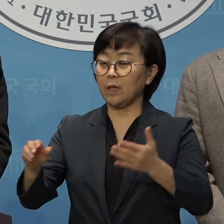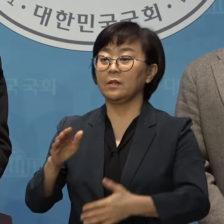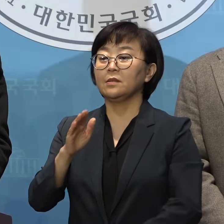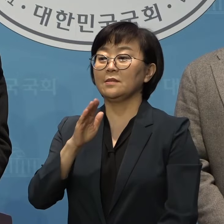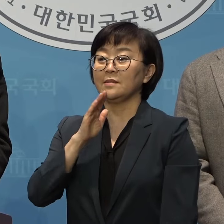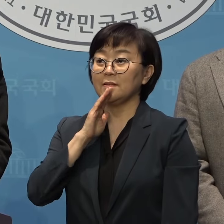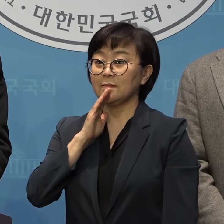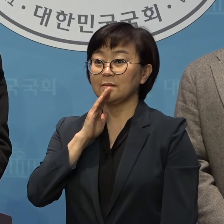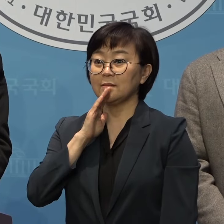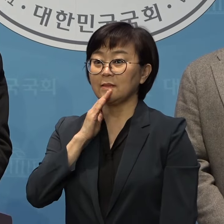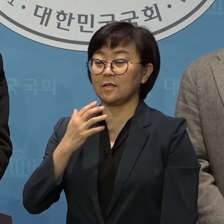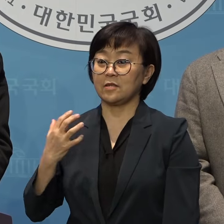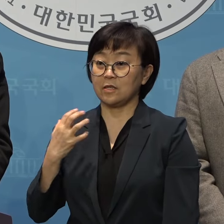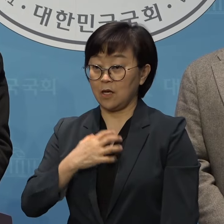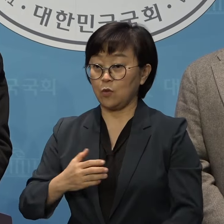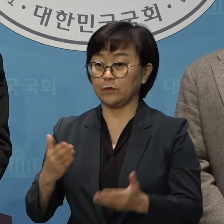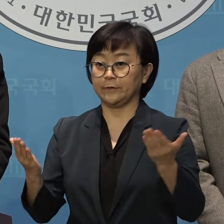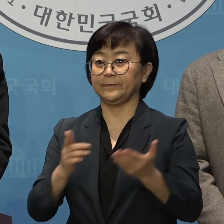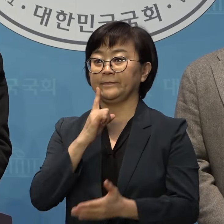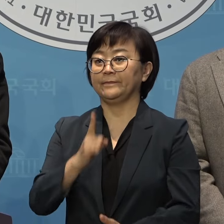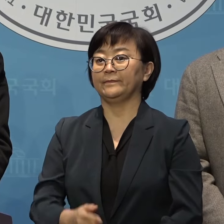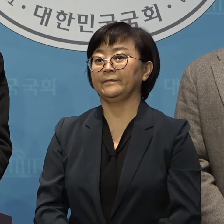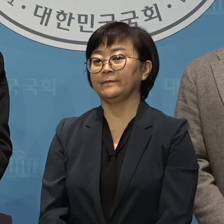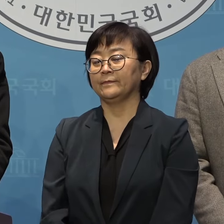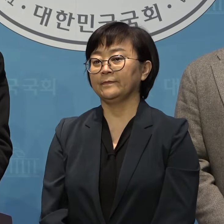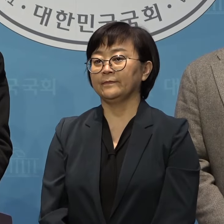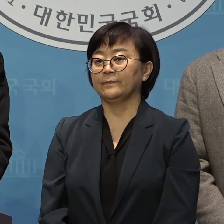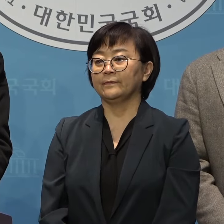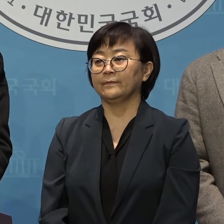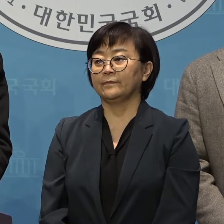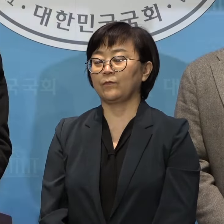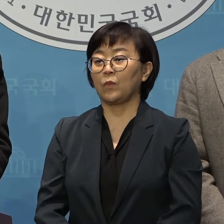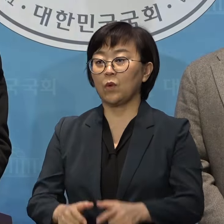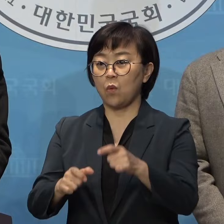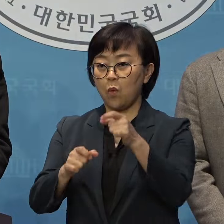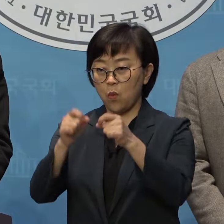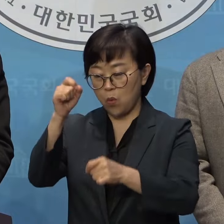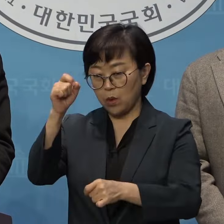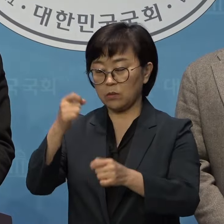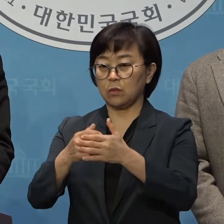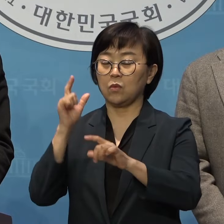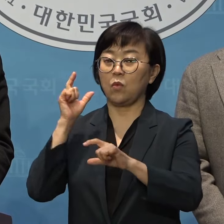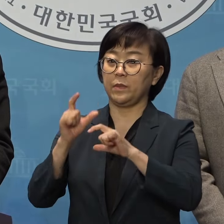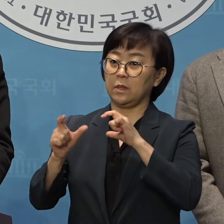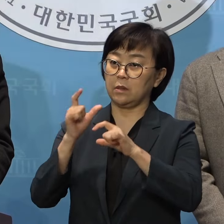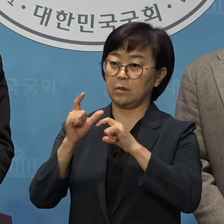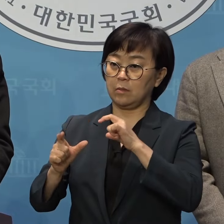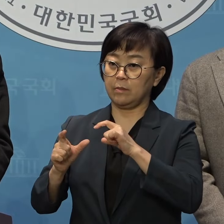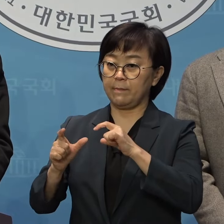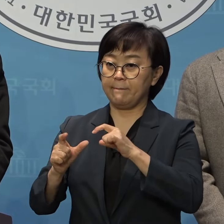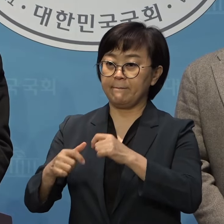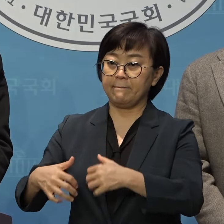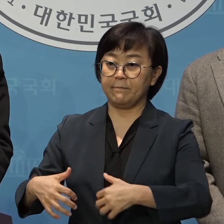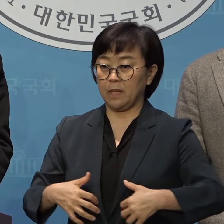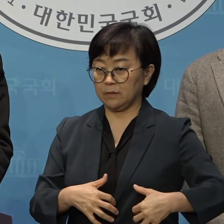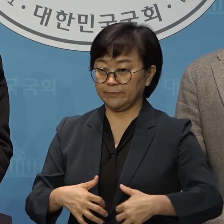참으로 괴로운 일이었습니다. 저는 오랫동안 고민하며 망설였습니다.